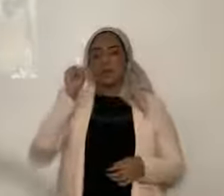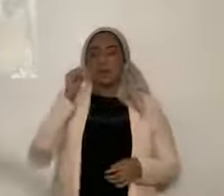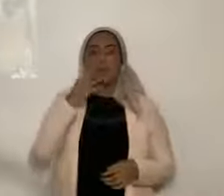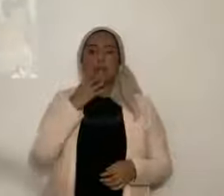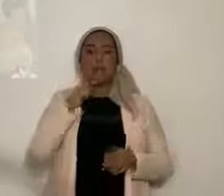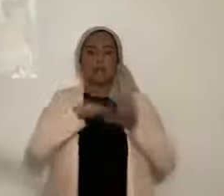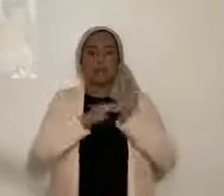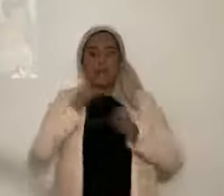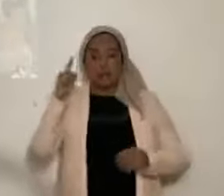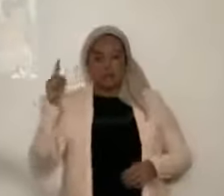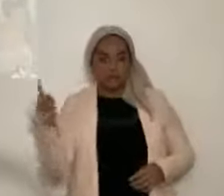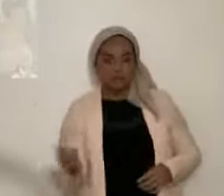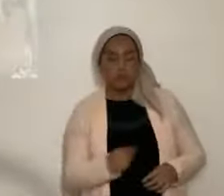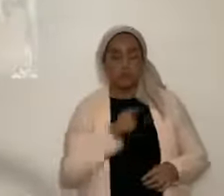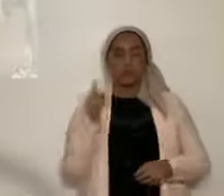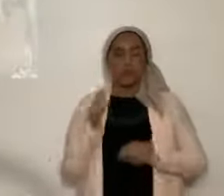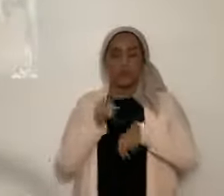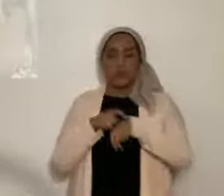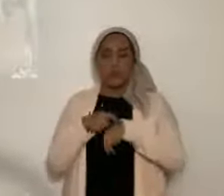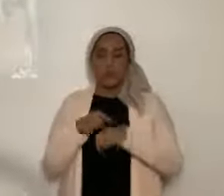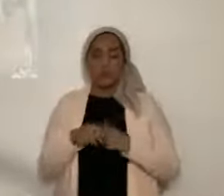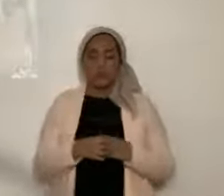significa un número determinado de tiempo.